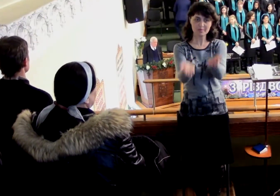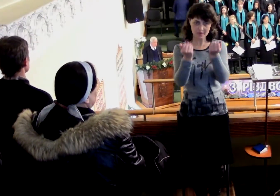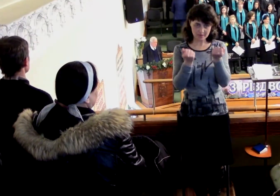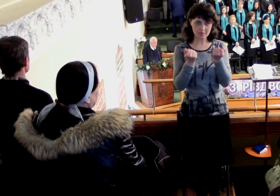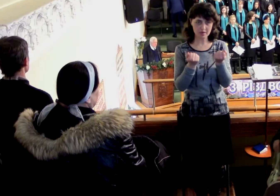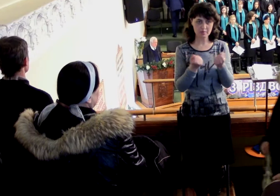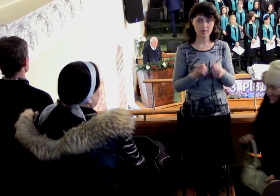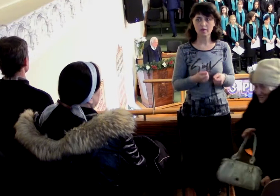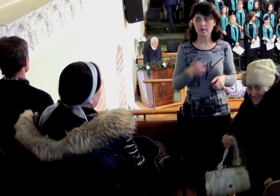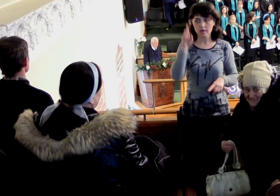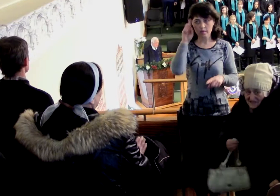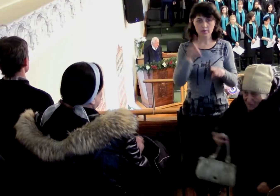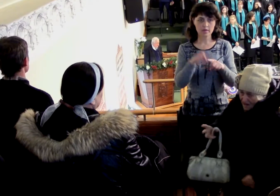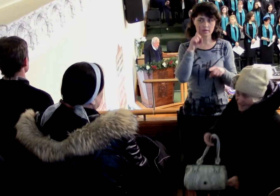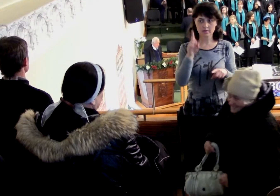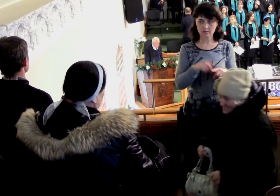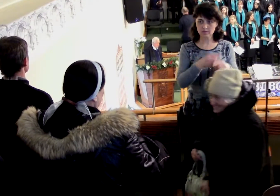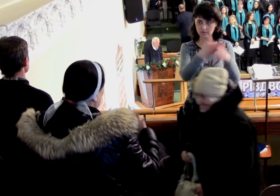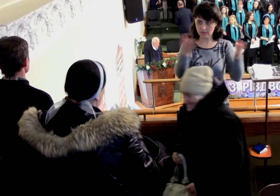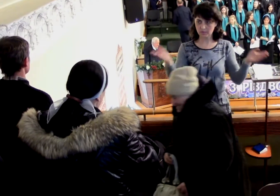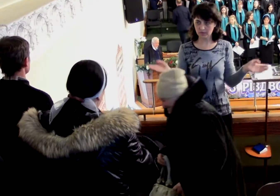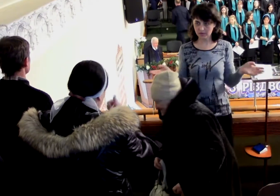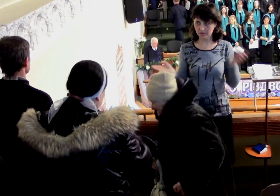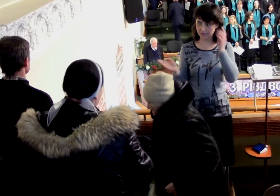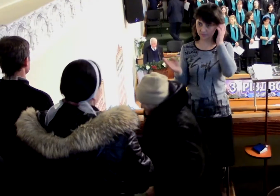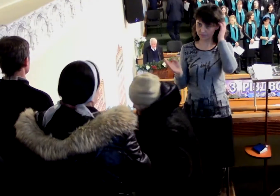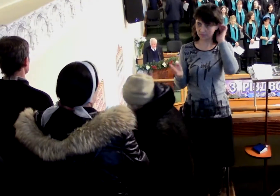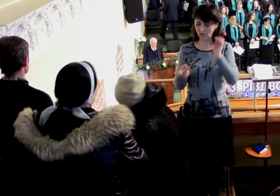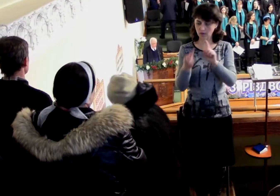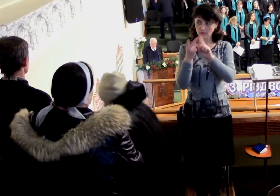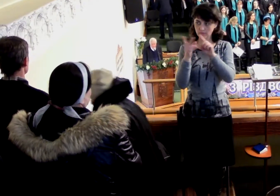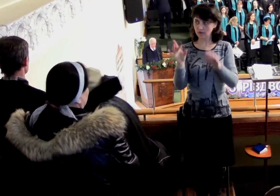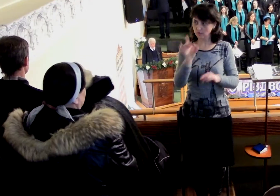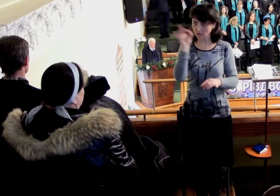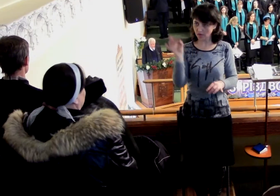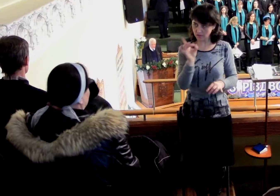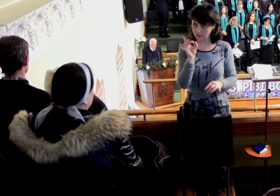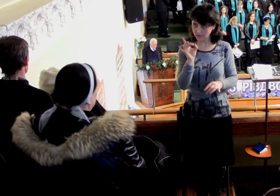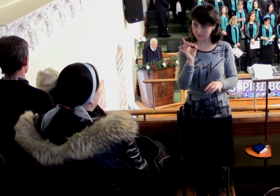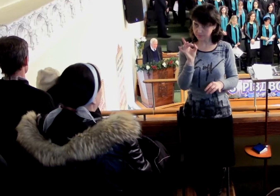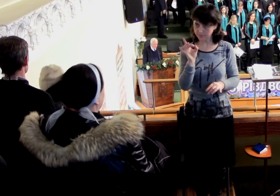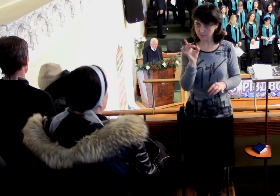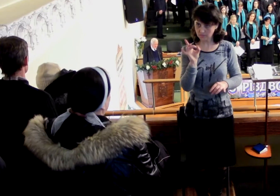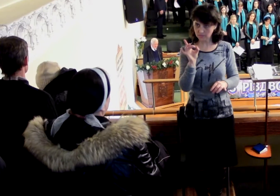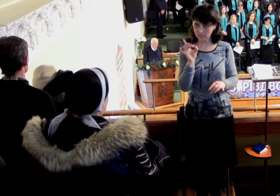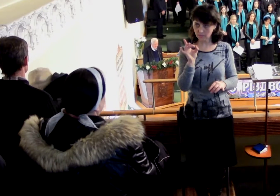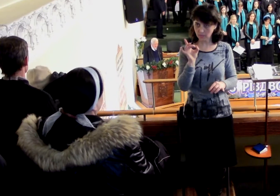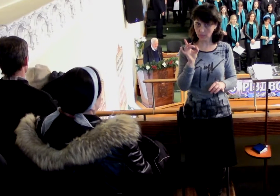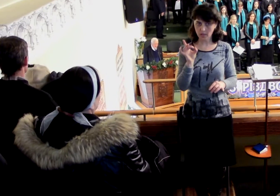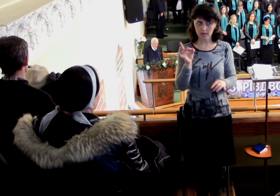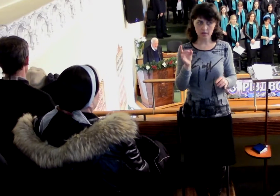Мир. Братья и сестры, мы второй раз, но первый раз в Новом году поздравляем